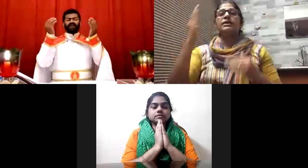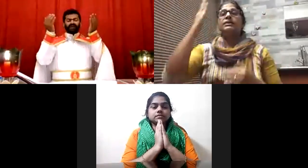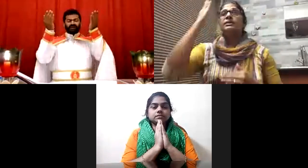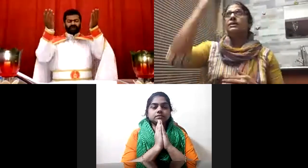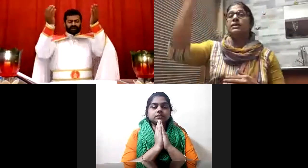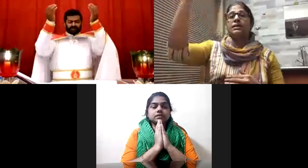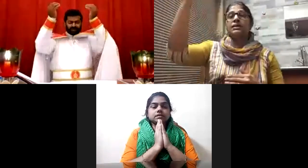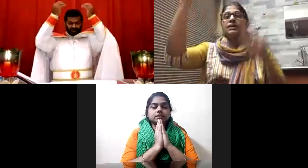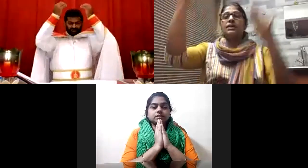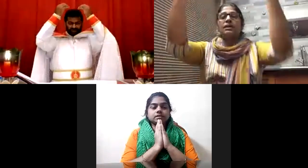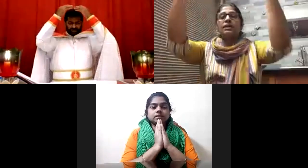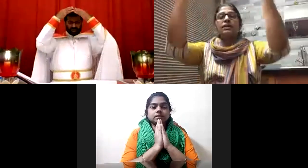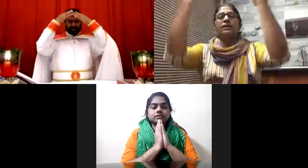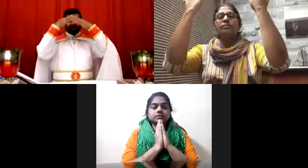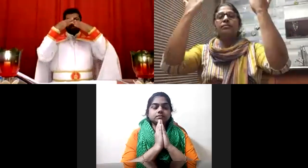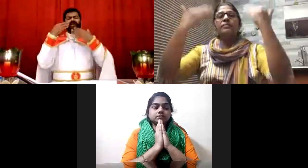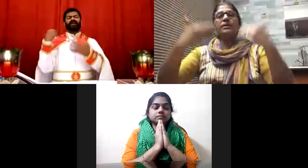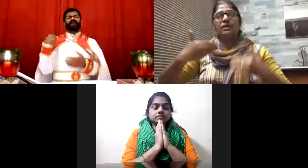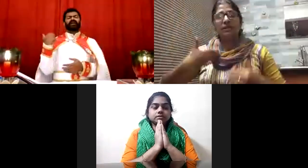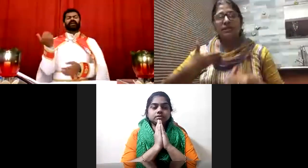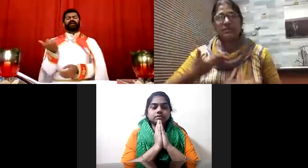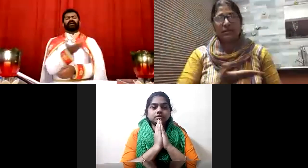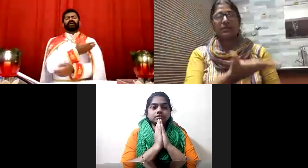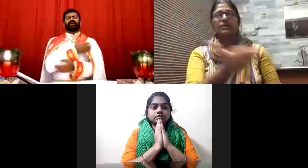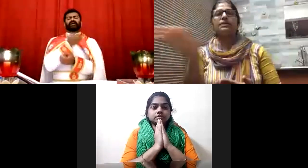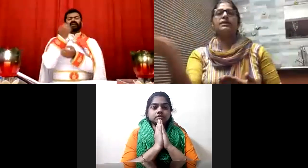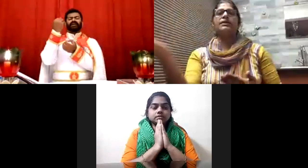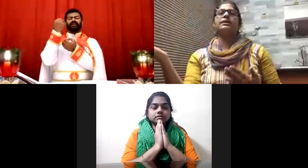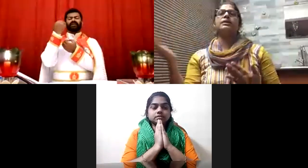അമർത്യനേ, നിൻ കൃപ ഞങ്ങൾ